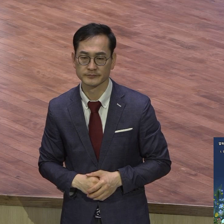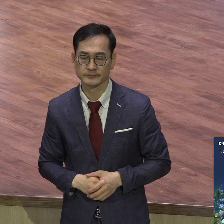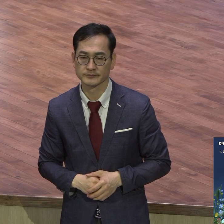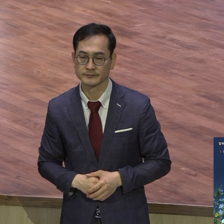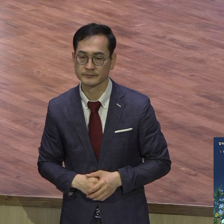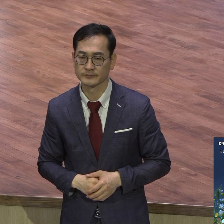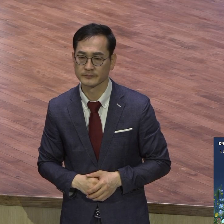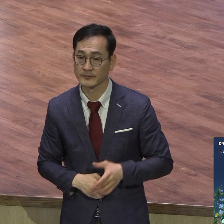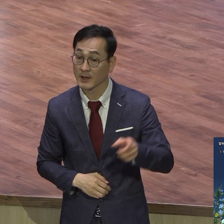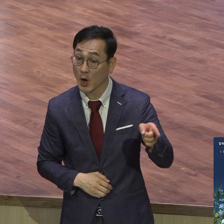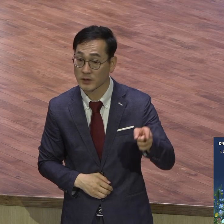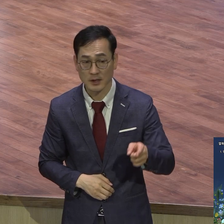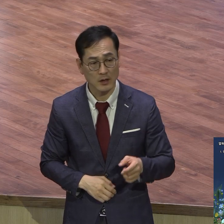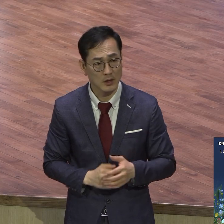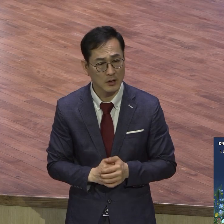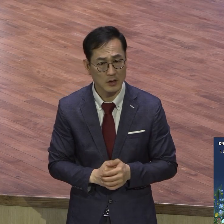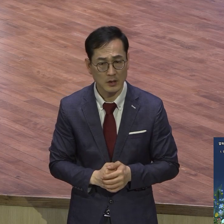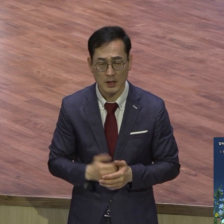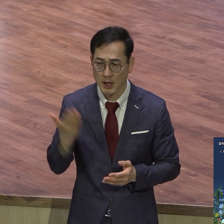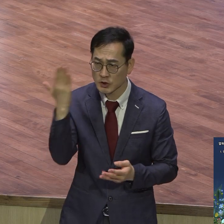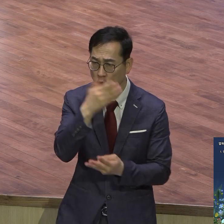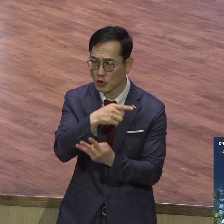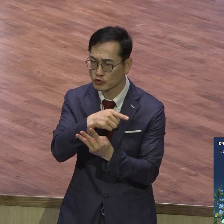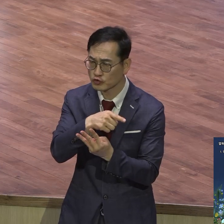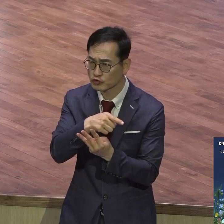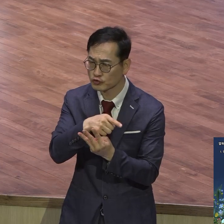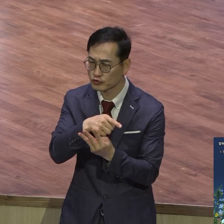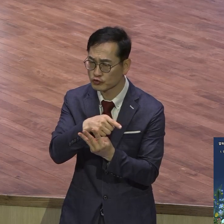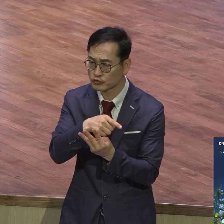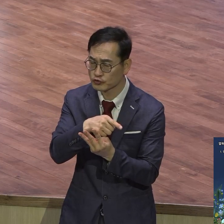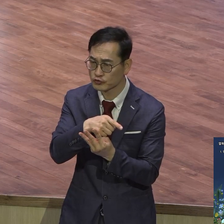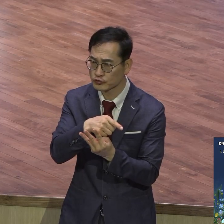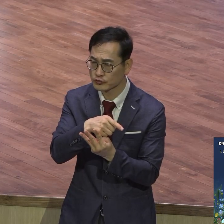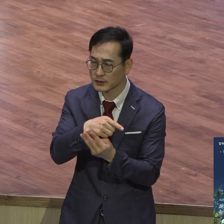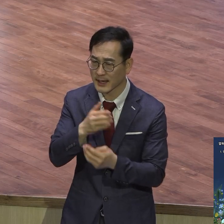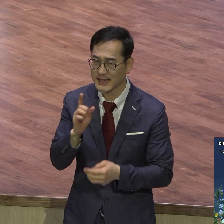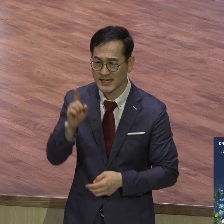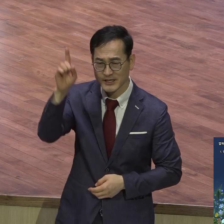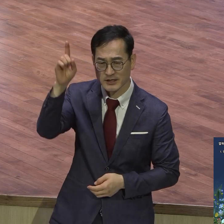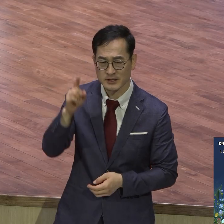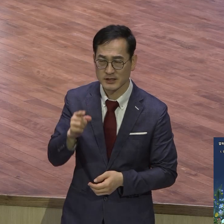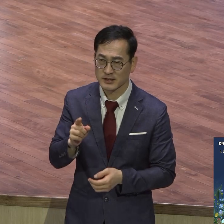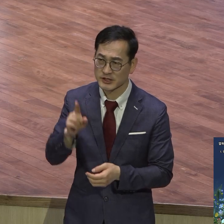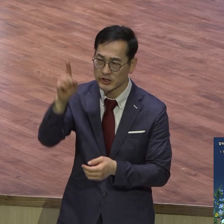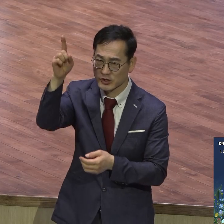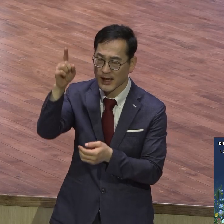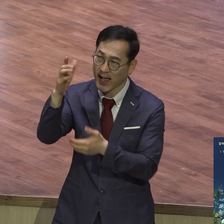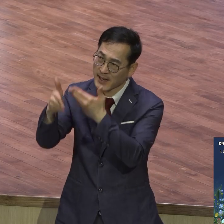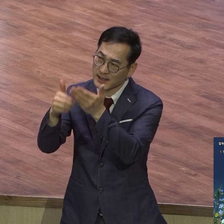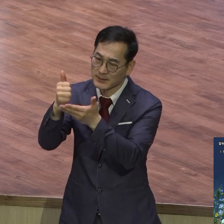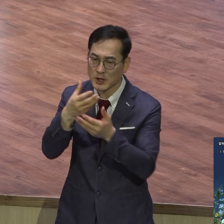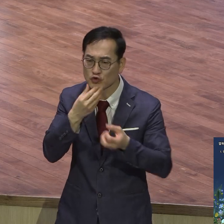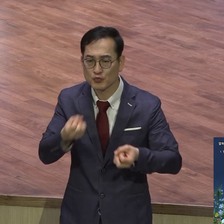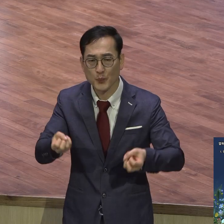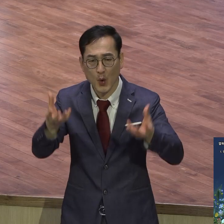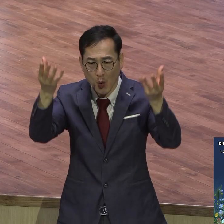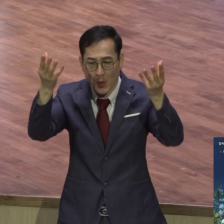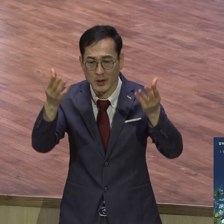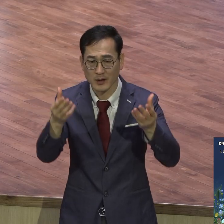거기서 천주 축복식 이라는 이름으로 3만 명이 모여서 그렇게 진행했어요.